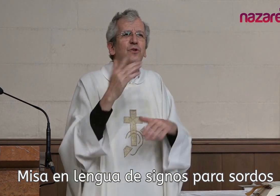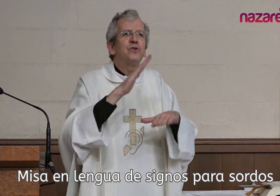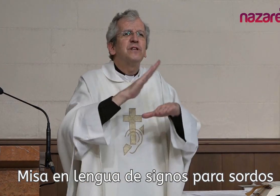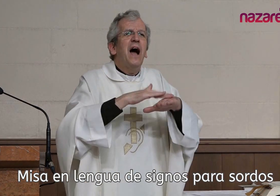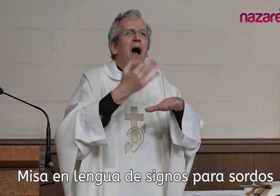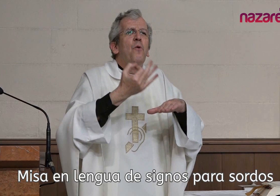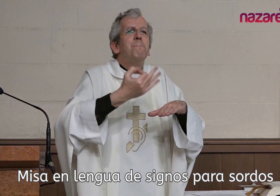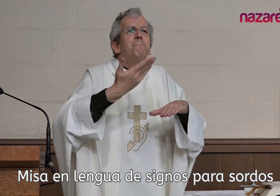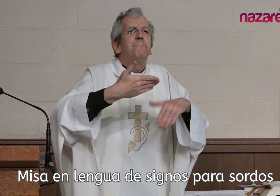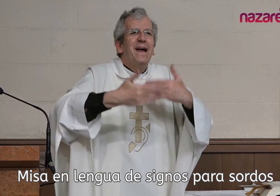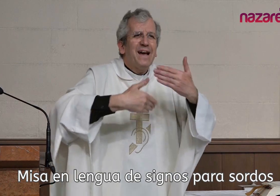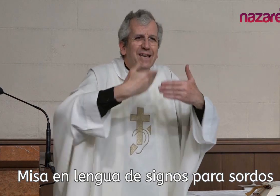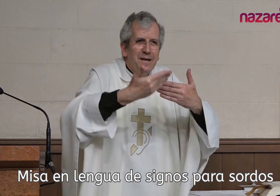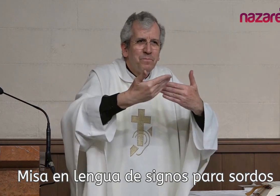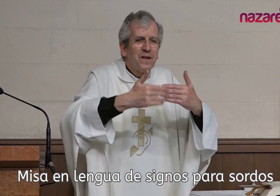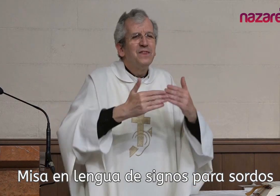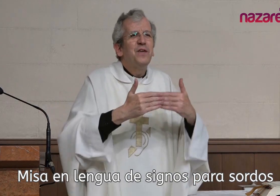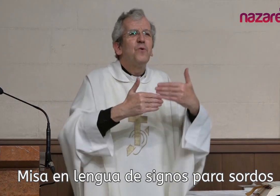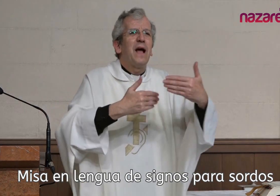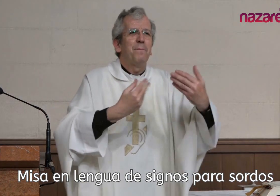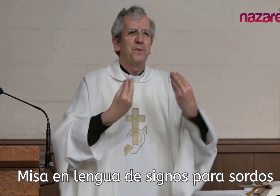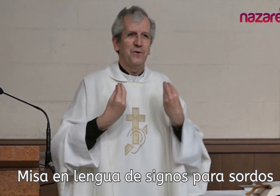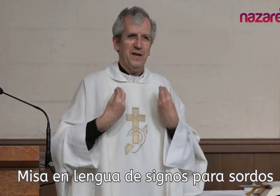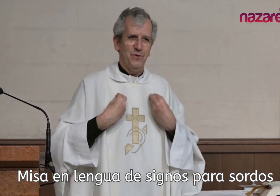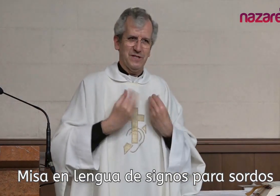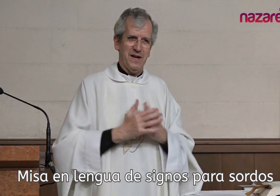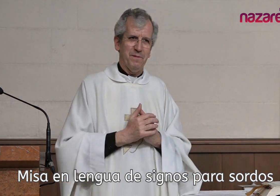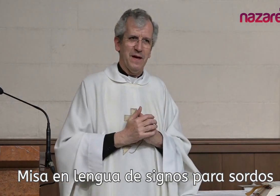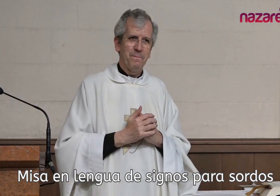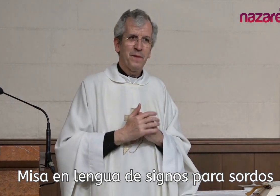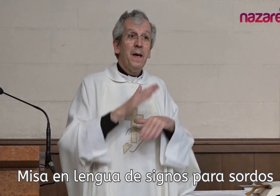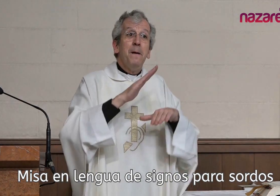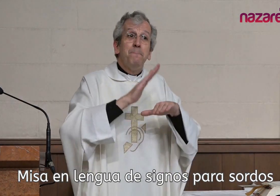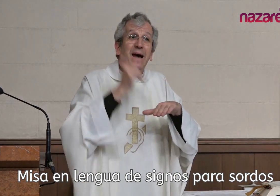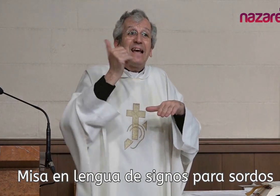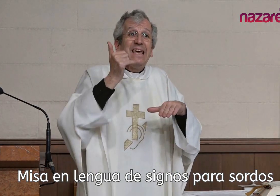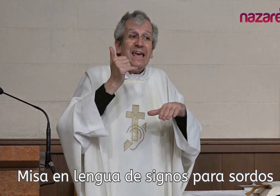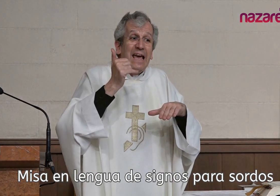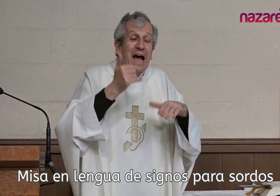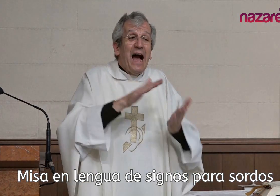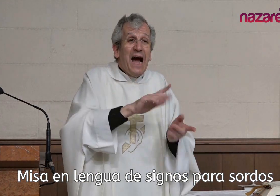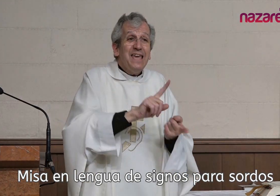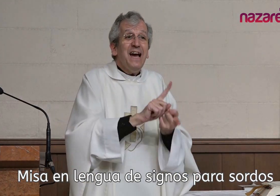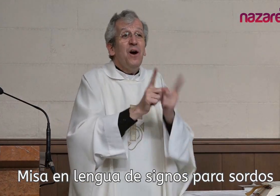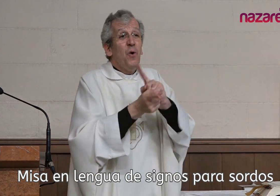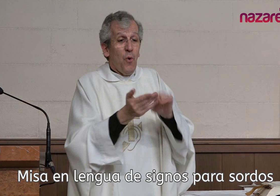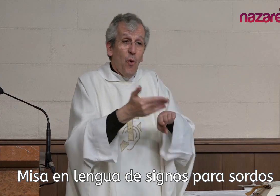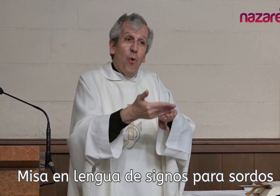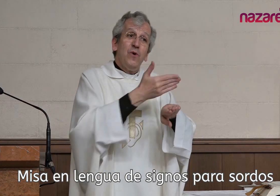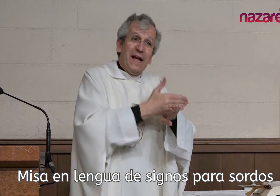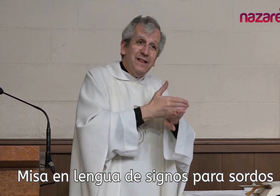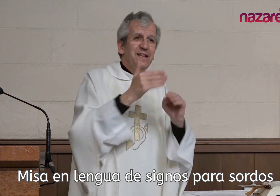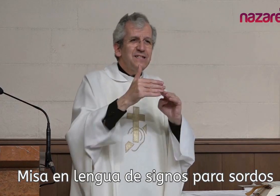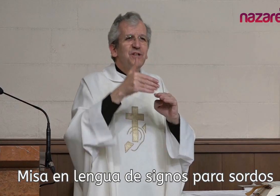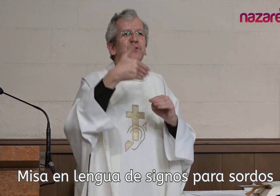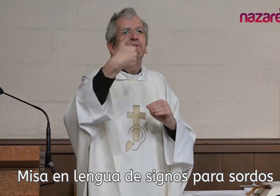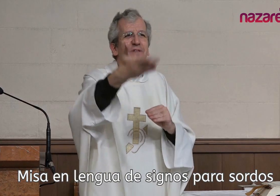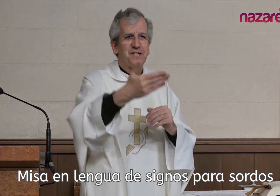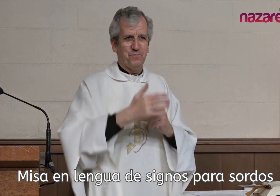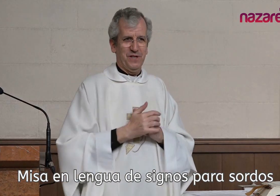nosotros a un para qué de un cambio en nuestra vida. Para que haya un antes y un